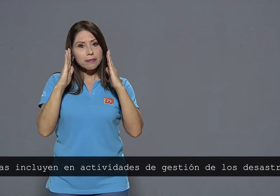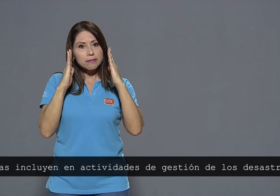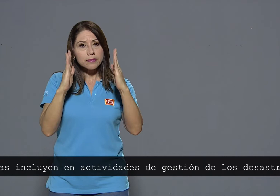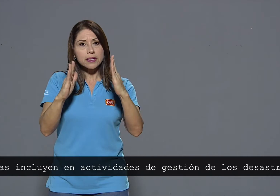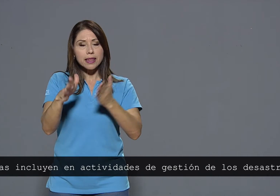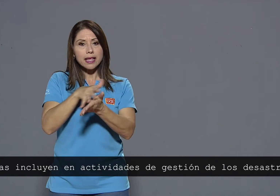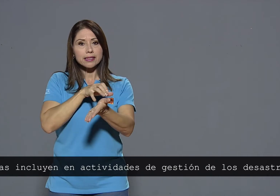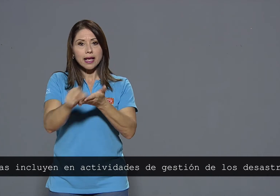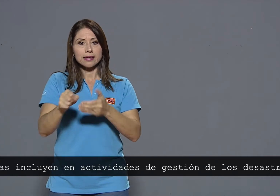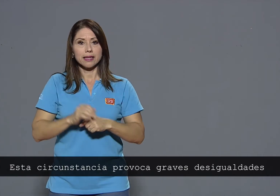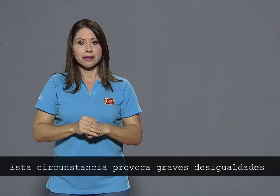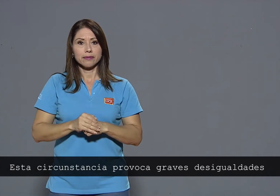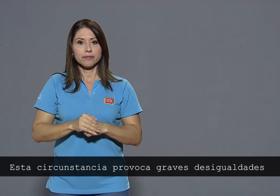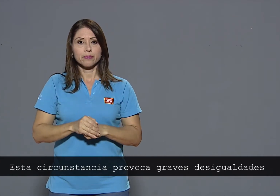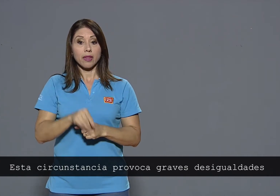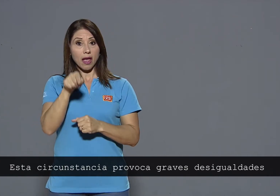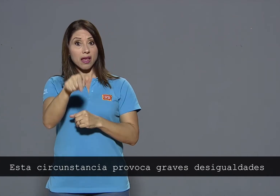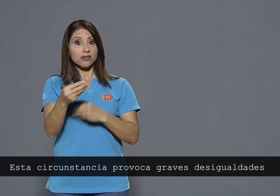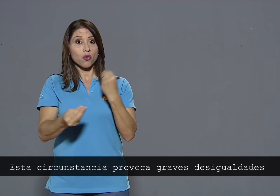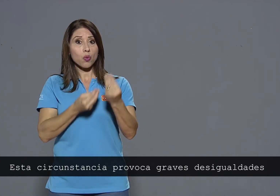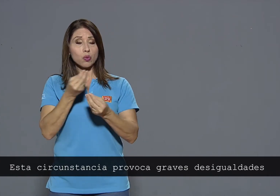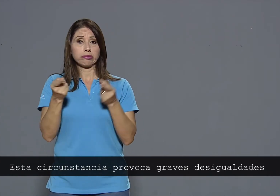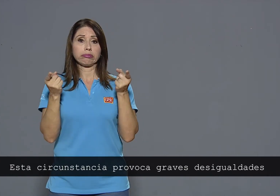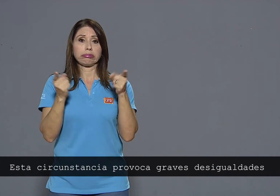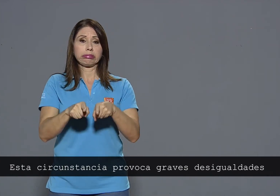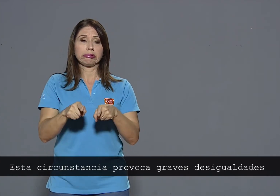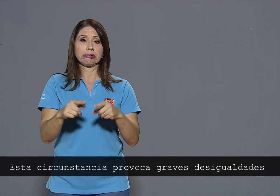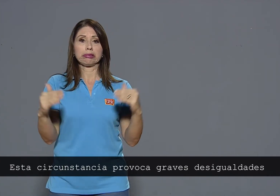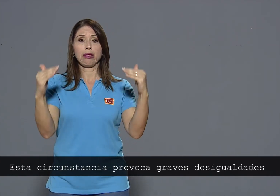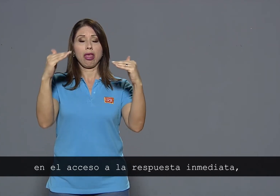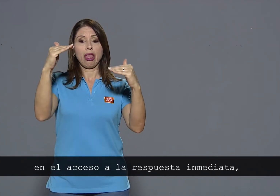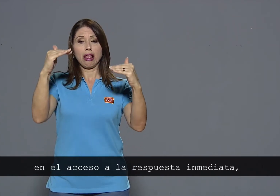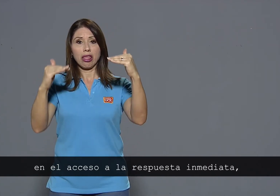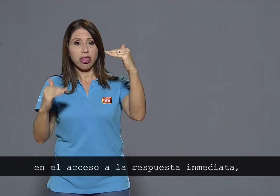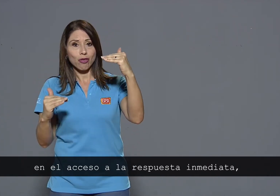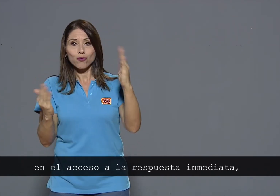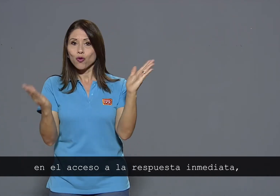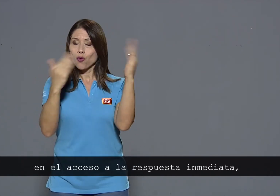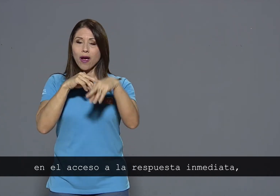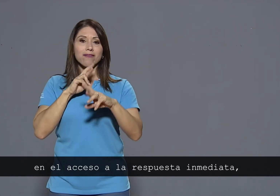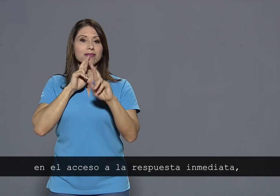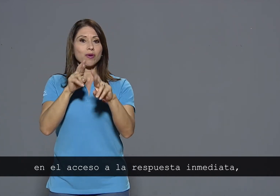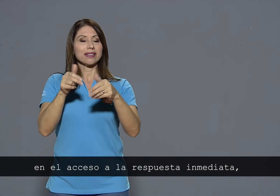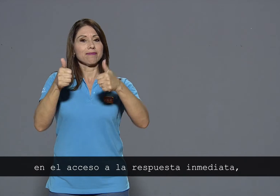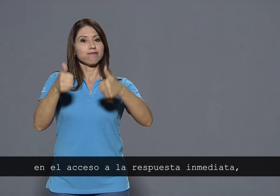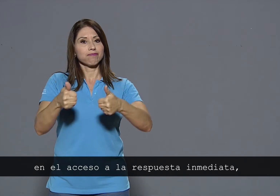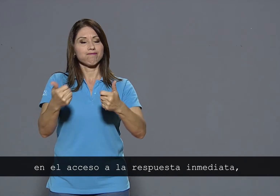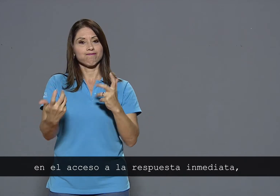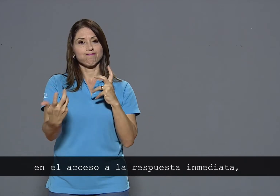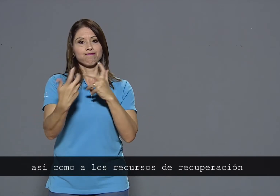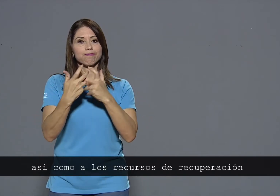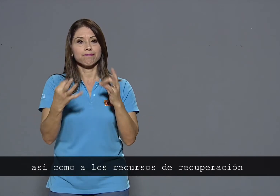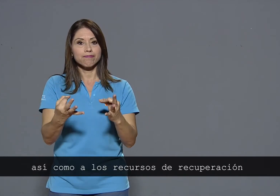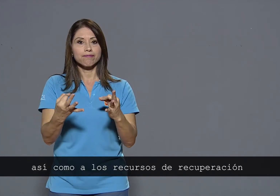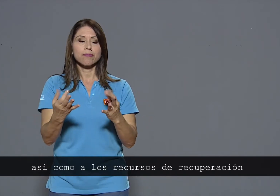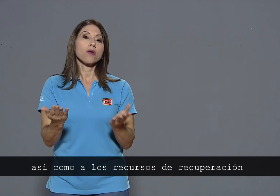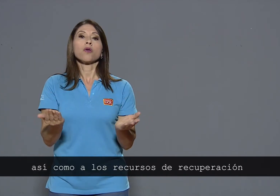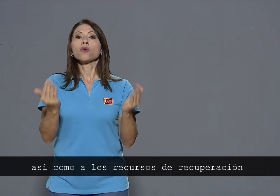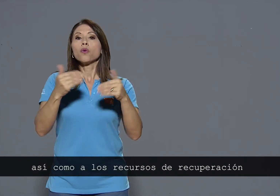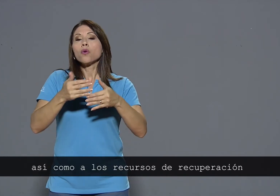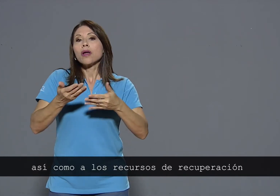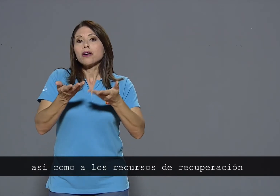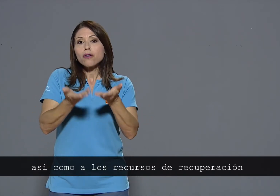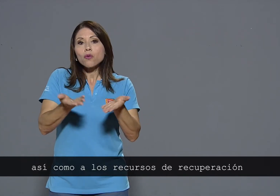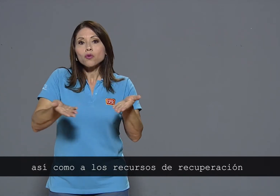desastres. Esta circunstancia provoca graves desigualdades en el acceso a la respuesta inmediata, así como a